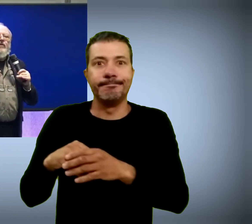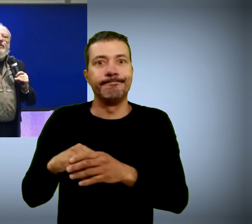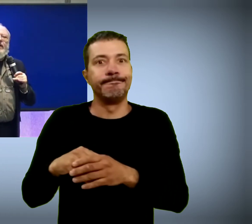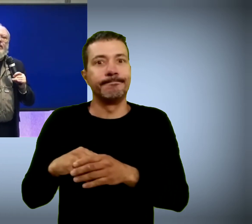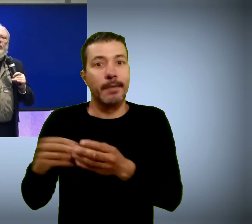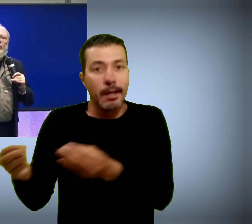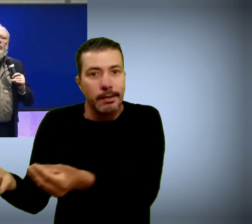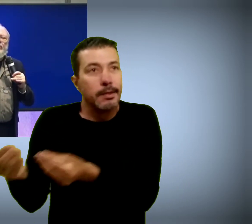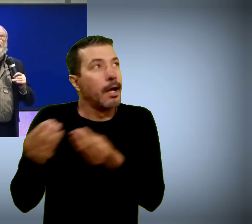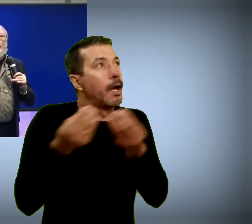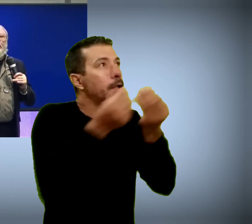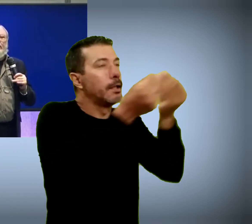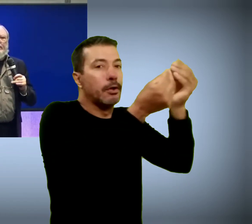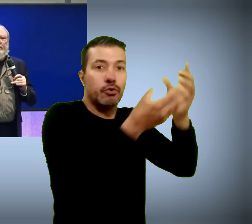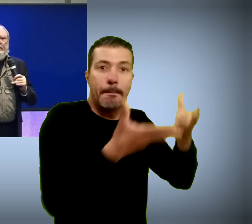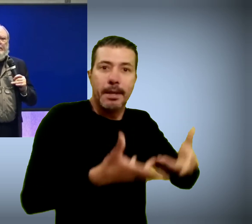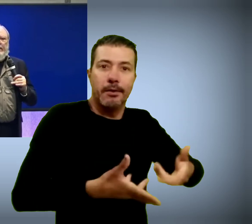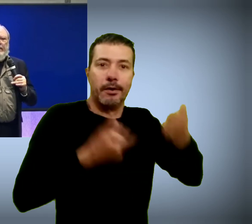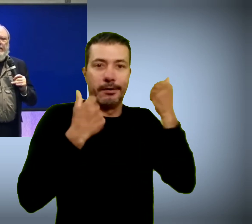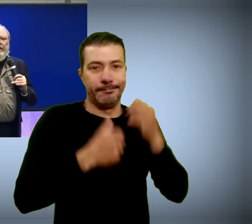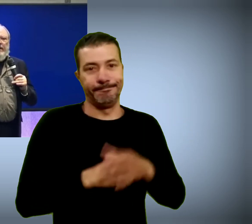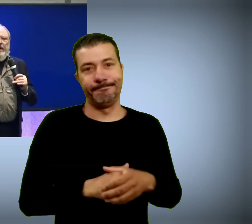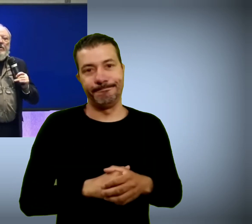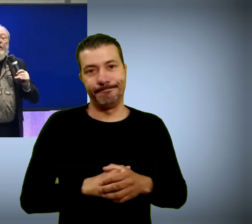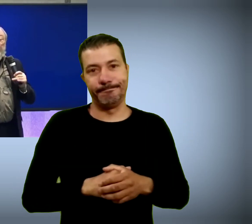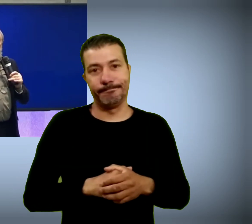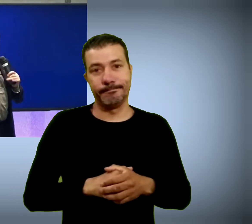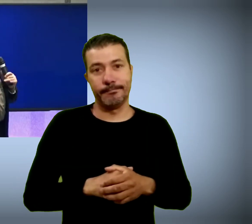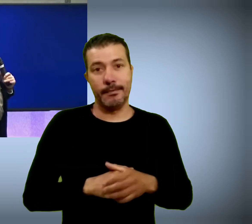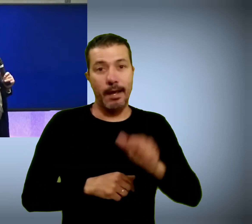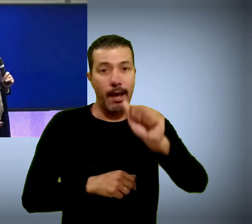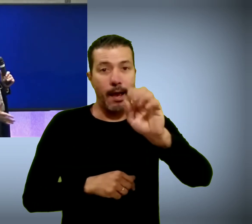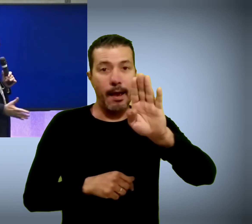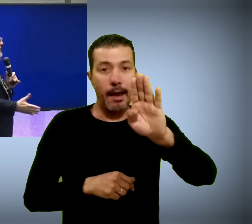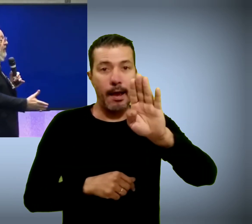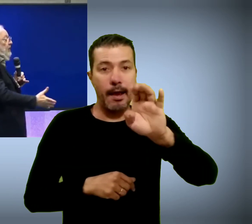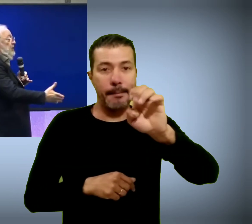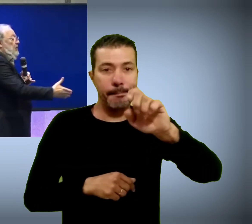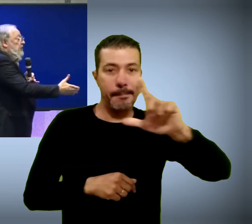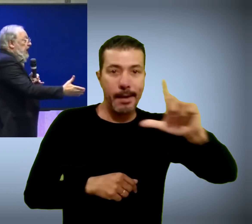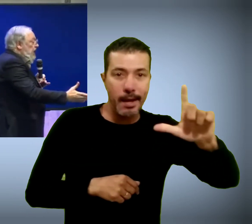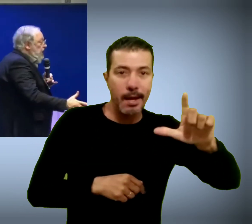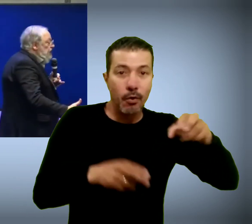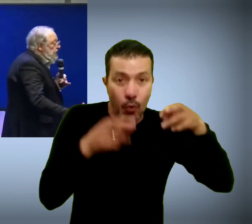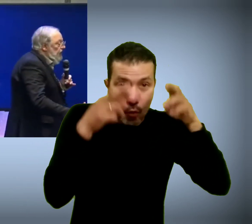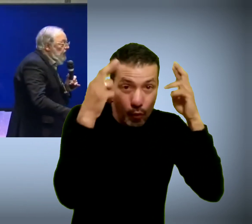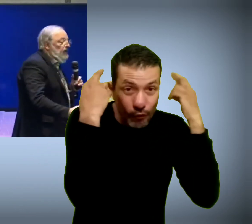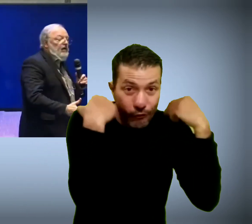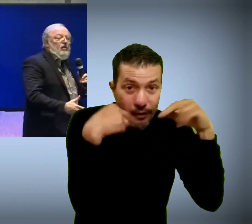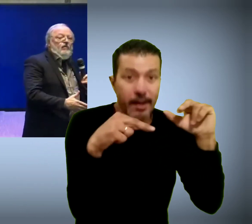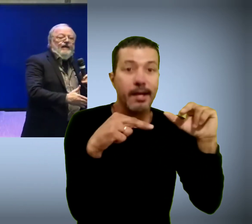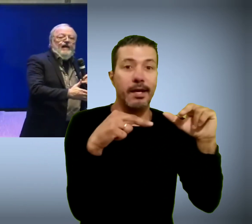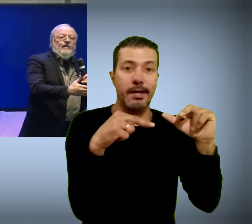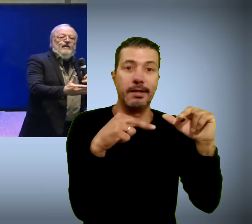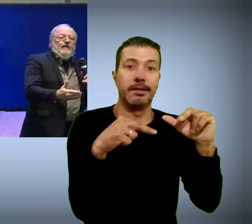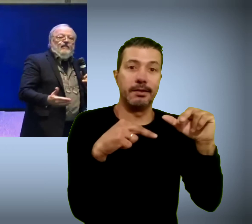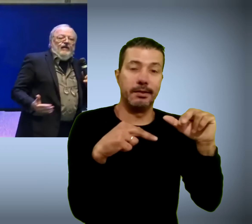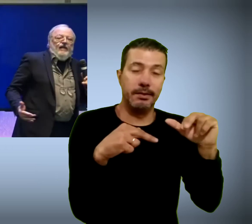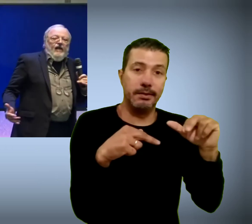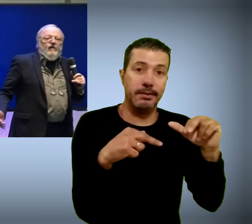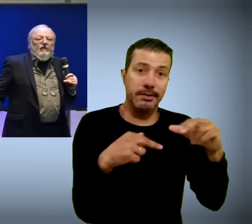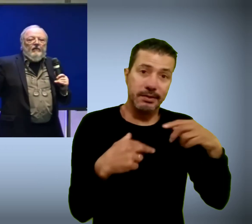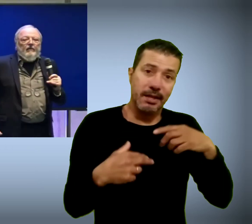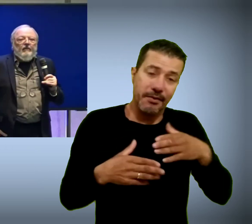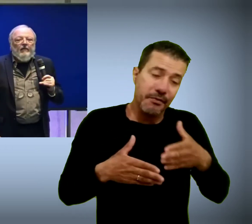para oferecer para Deus o melhor. E o Abel, com as suas ovelhinhas, uma delas lá